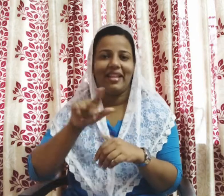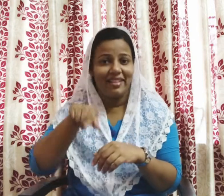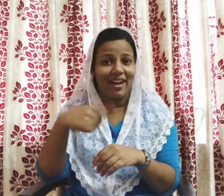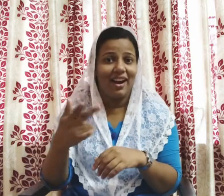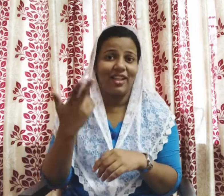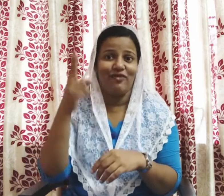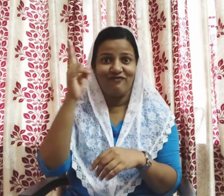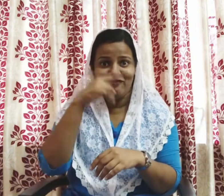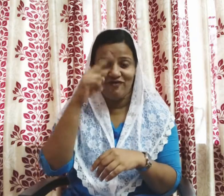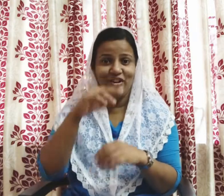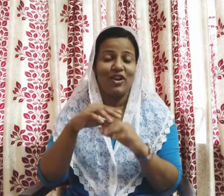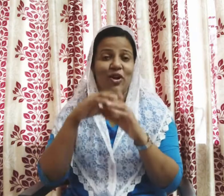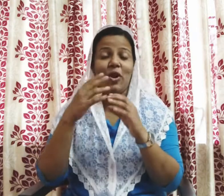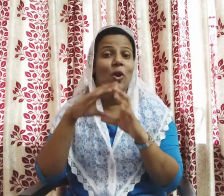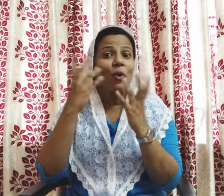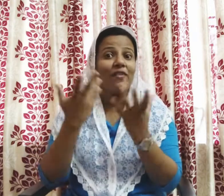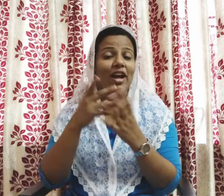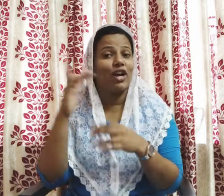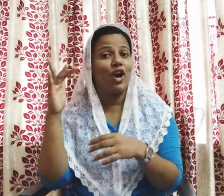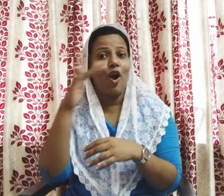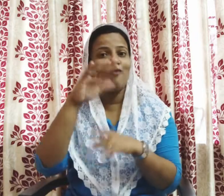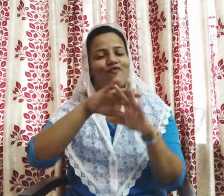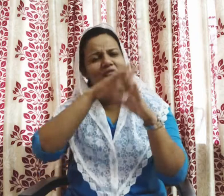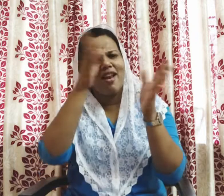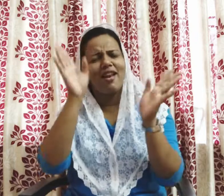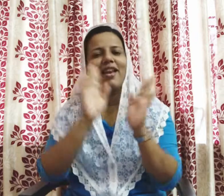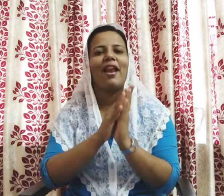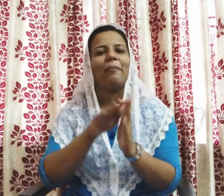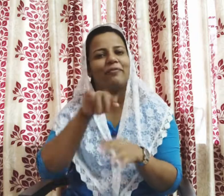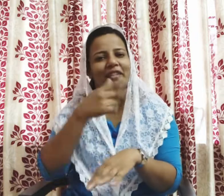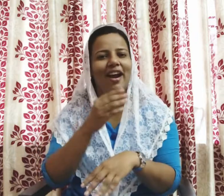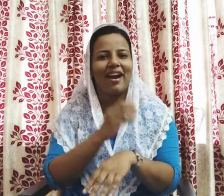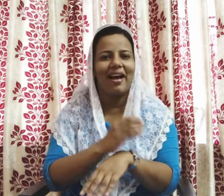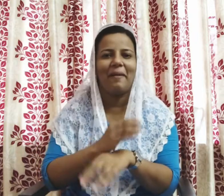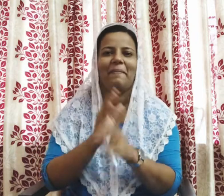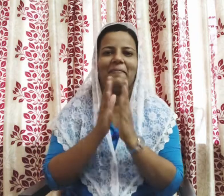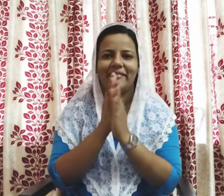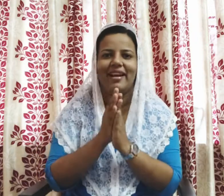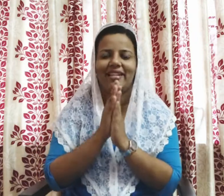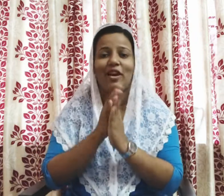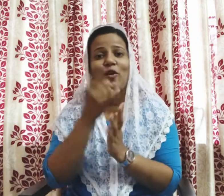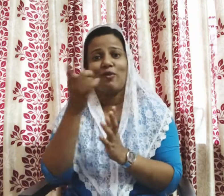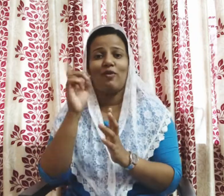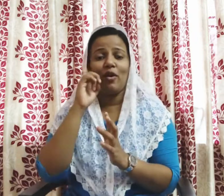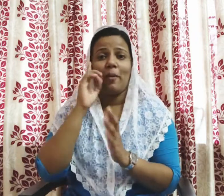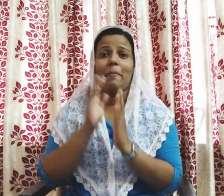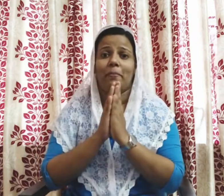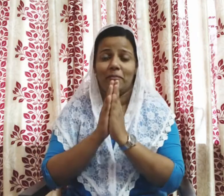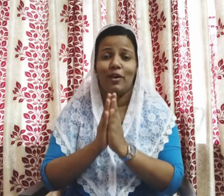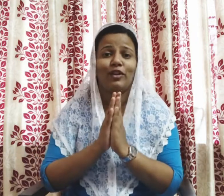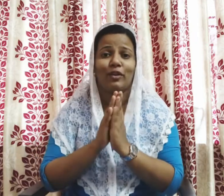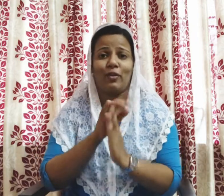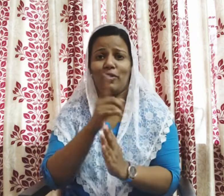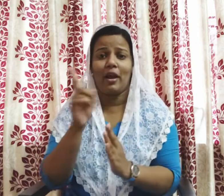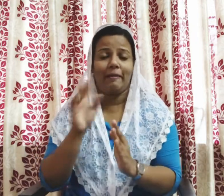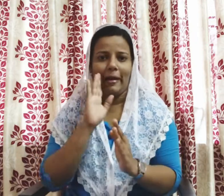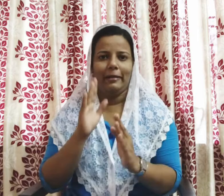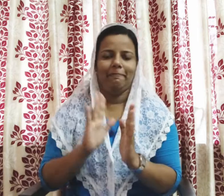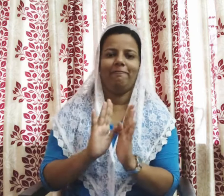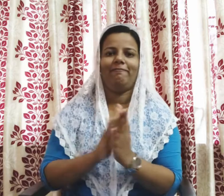നാളെ ഫ്രൈഡേ ആണ്, എല്ലോ മിഡിൽ ഈസ്റ്റിൽ മുഴുവൻ ആരാധനയുള്ള ദിവസമാണ്. അതുകൊണ്ട് മിഡിൽ ഈസ്റ്റിലുള്ള ദൈവമക്കൾ ആരാധനയ്ക്ക് വേണ്ടി പ്രത്യേകം ഒരുങ്ങണമെന്ന്